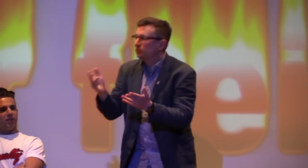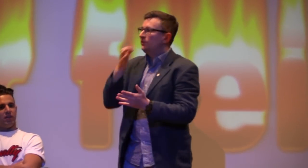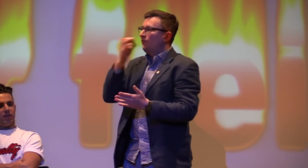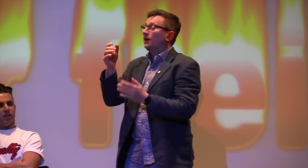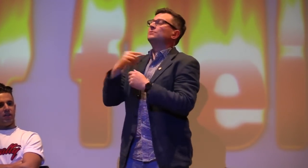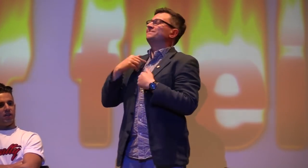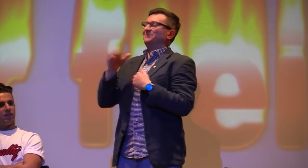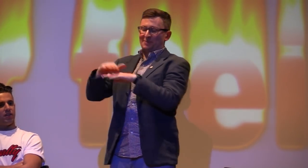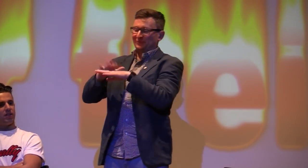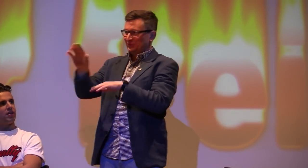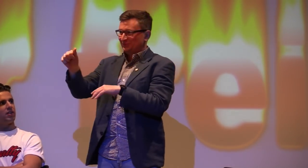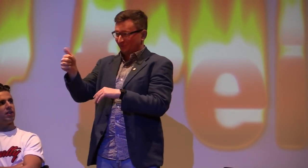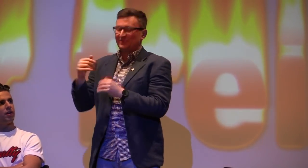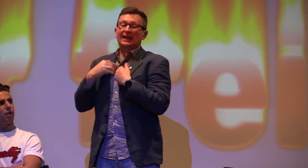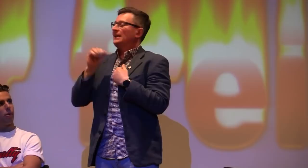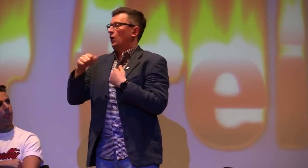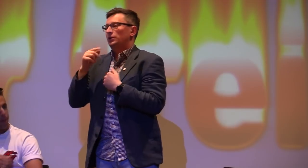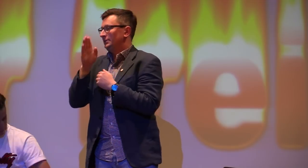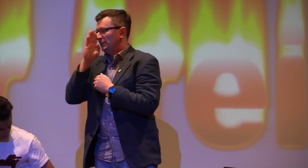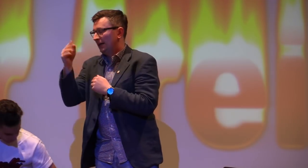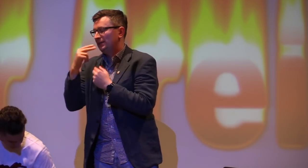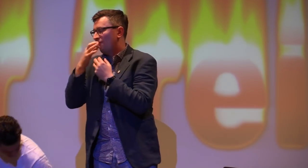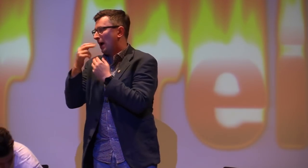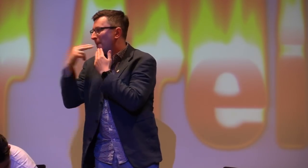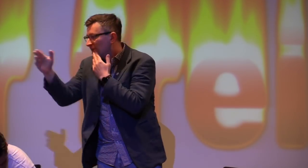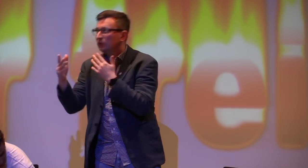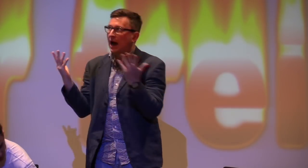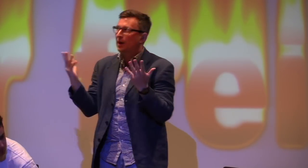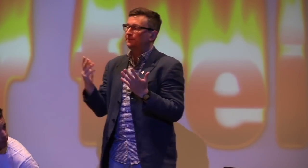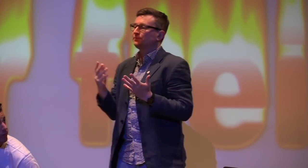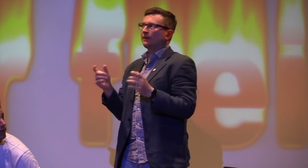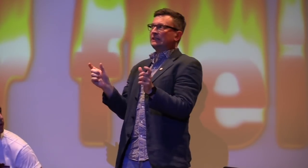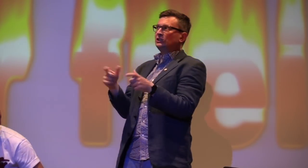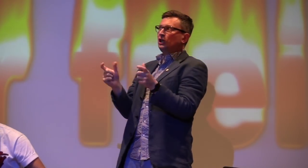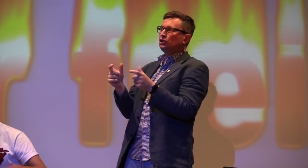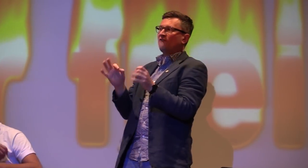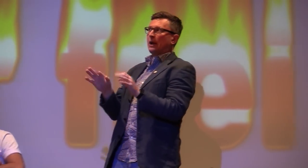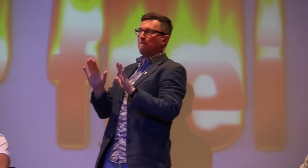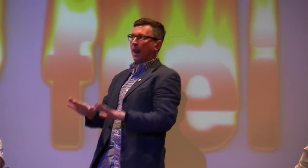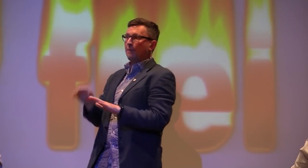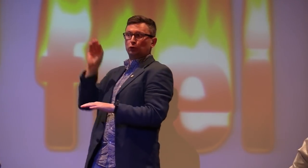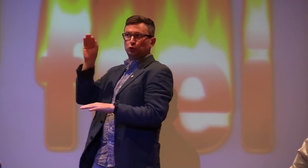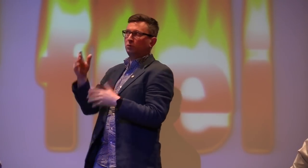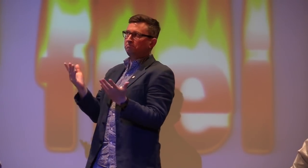Also die Frage kann ich nicht so... Entschuldigung, du hast noch nicht gesehen. Ja, ich kann die Frage nicht so direkt